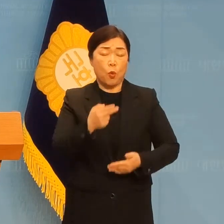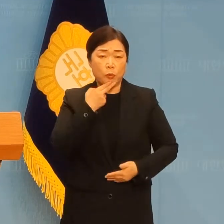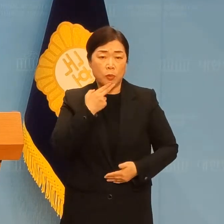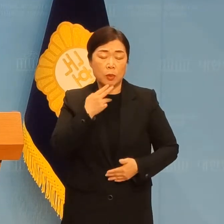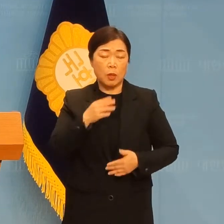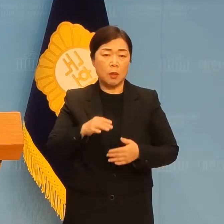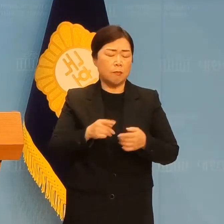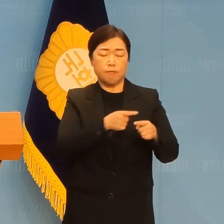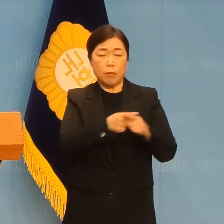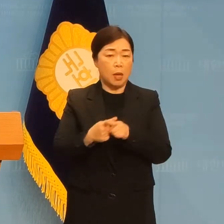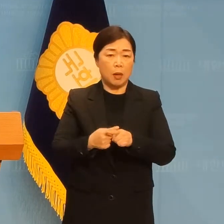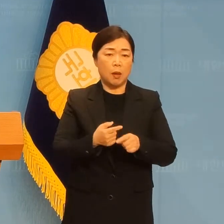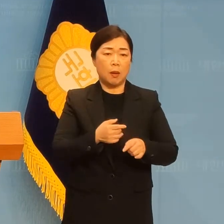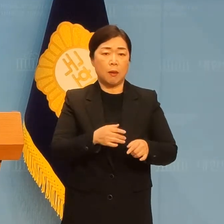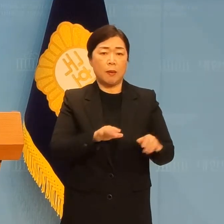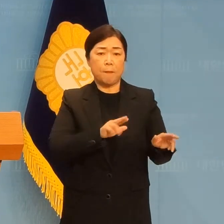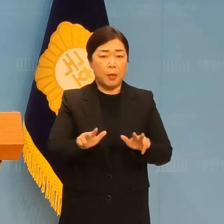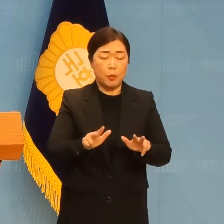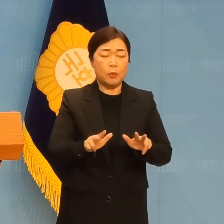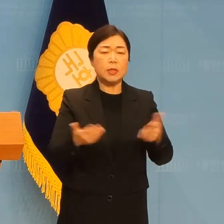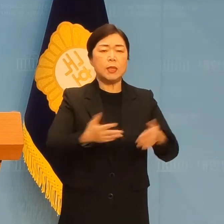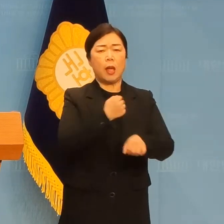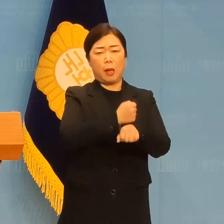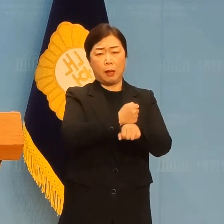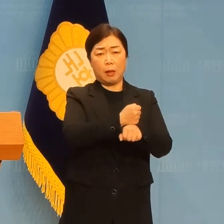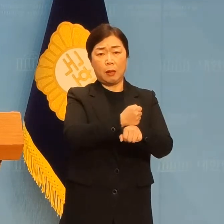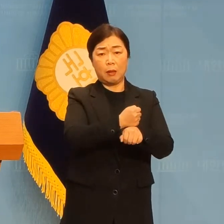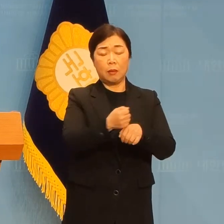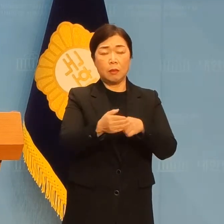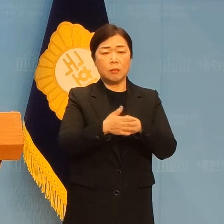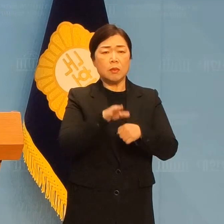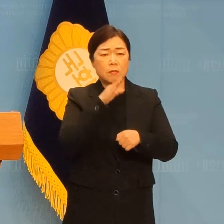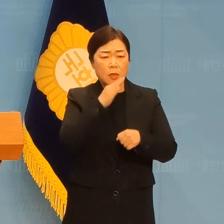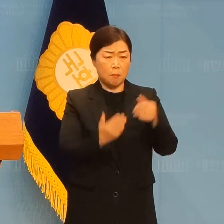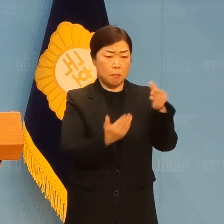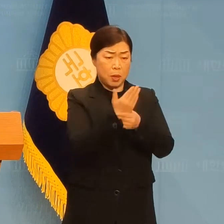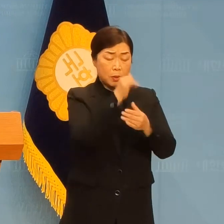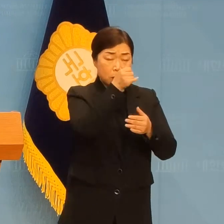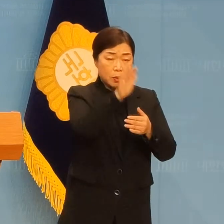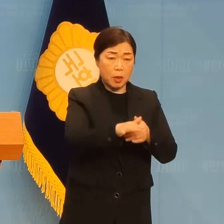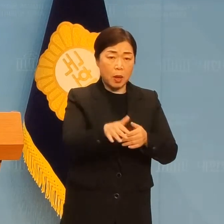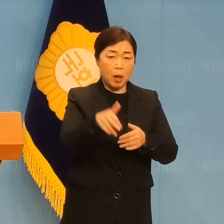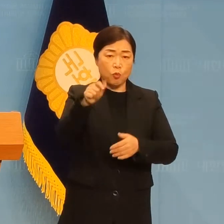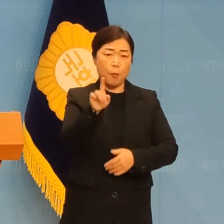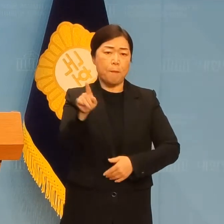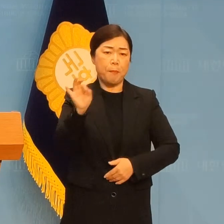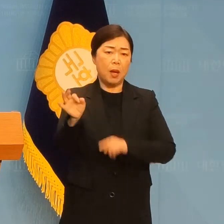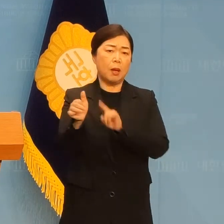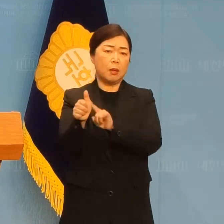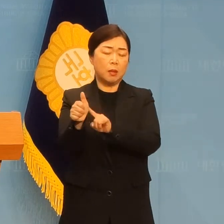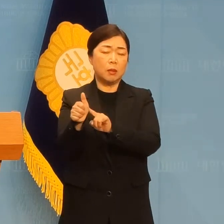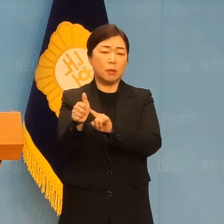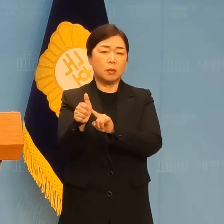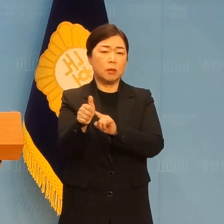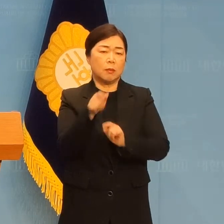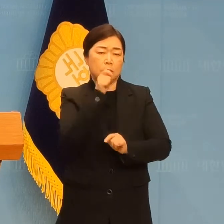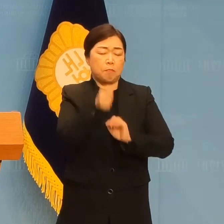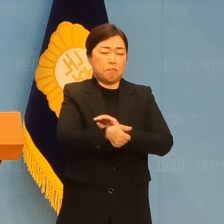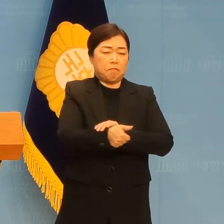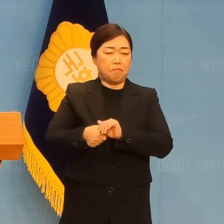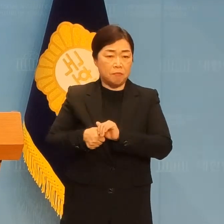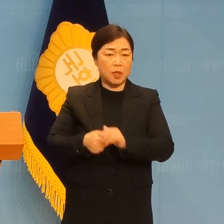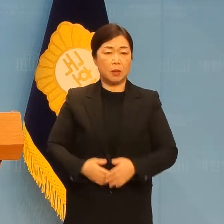아닙니까? 이 와중에도 진짜 사장 쿠팡은 여전히 숨어 있습니다. 한동훈을 앞세우고 내란 세력 국민의힘을